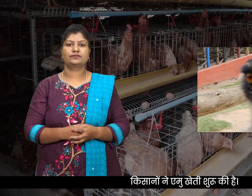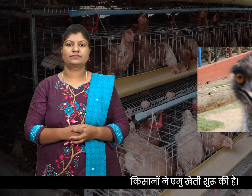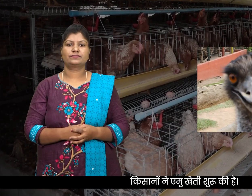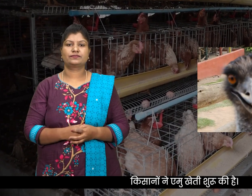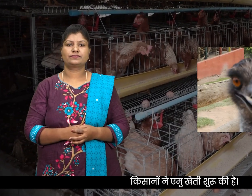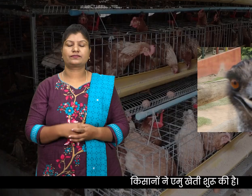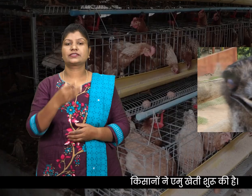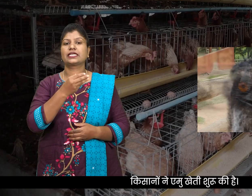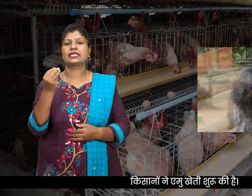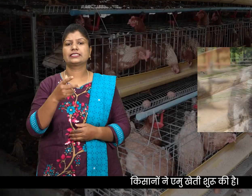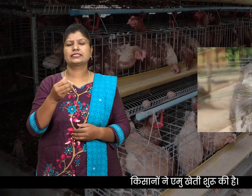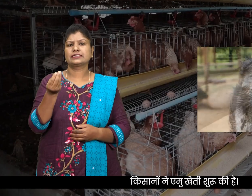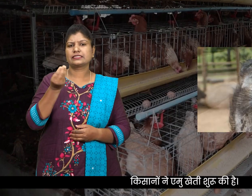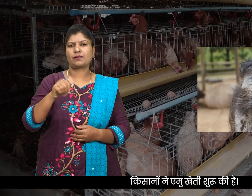किसानों ने एमू खेती शुरू की है।